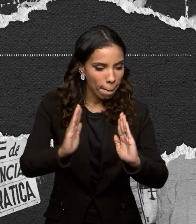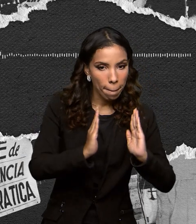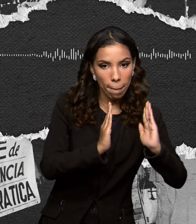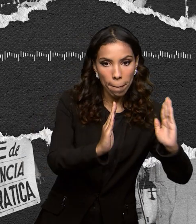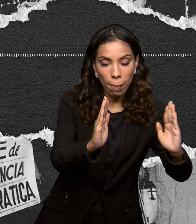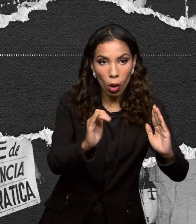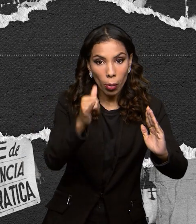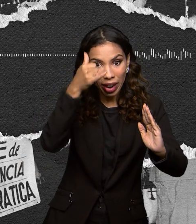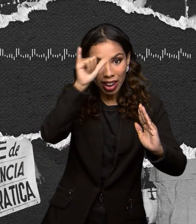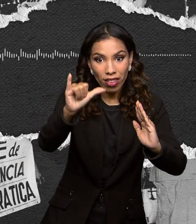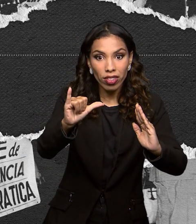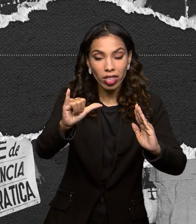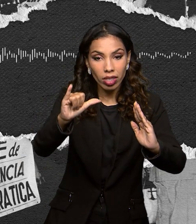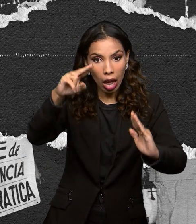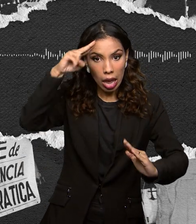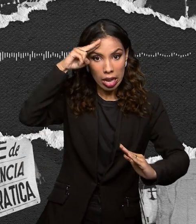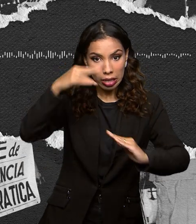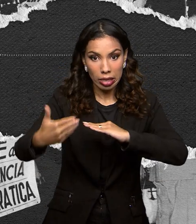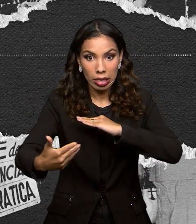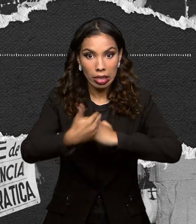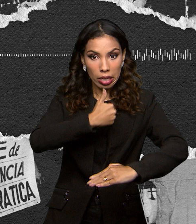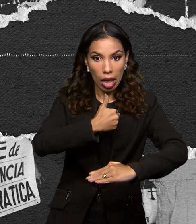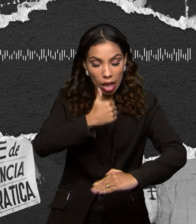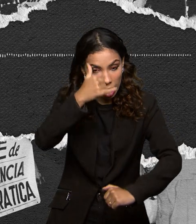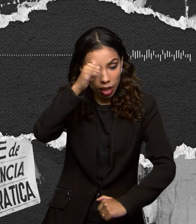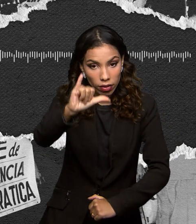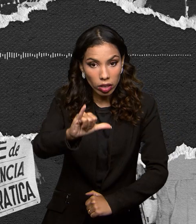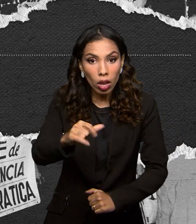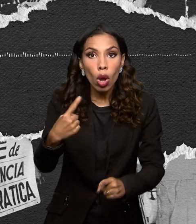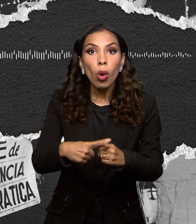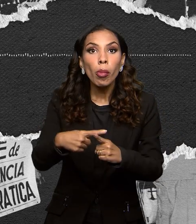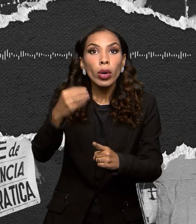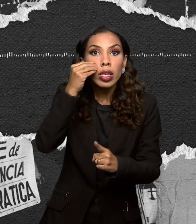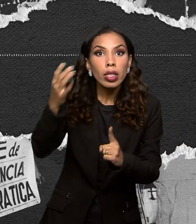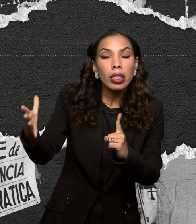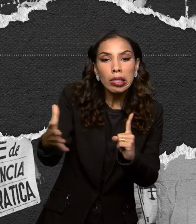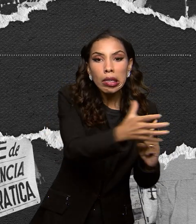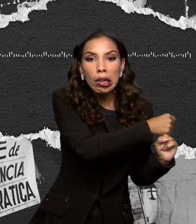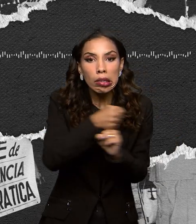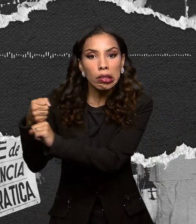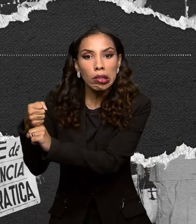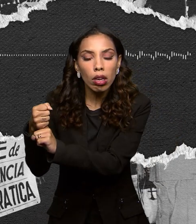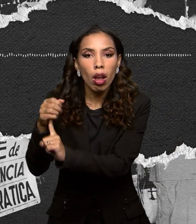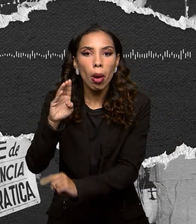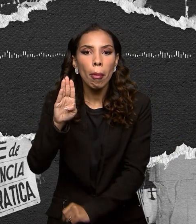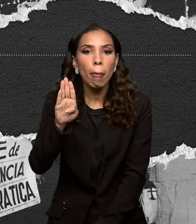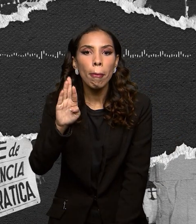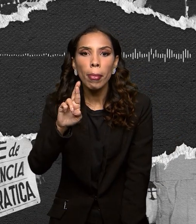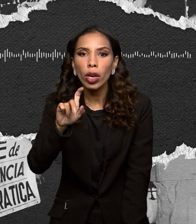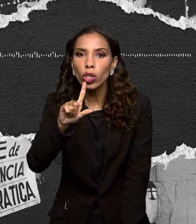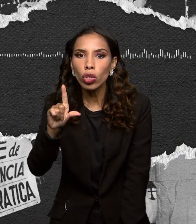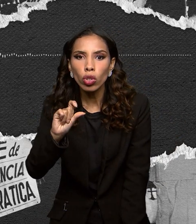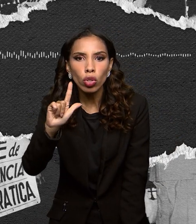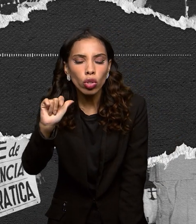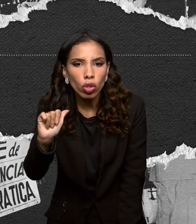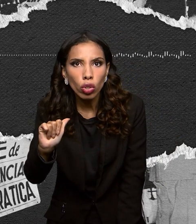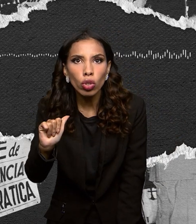dos oficiais tinha tentado sequestrar o Brizola e tinha saído